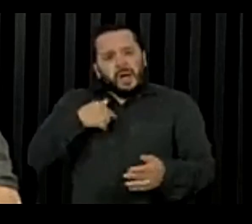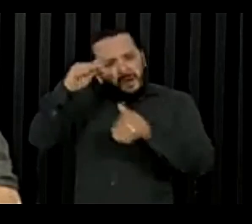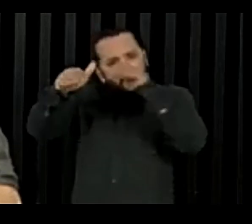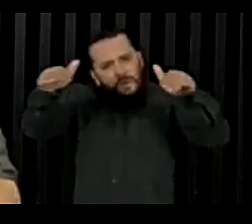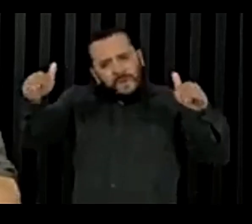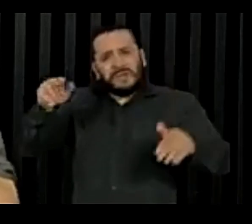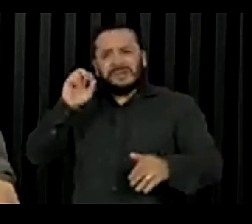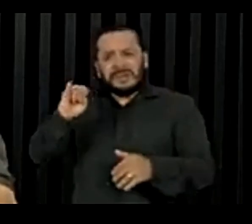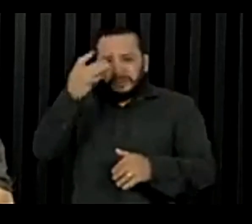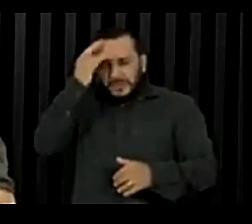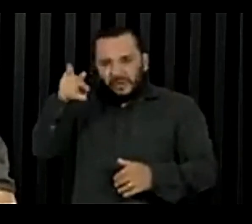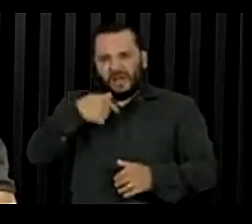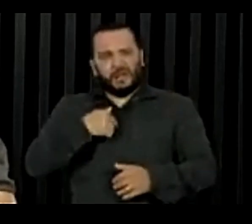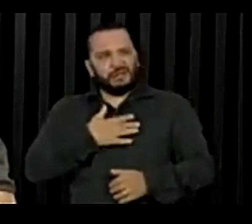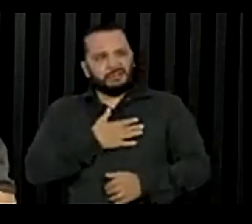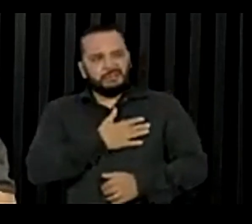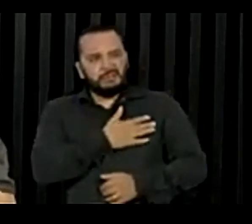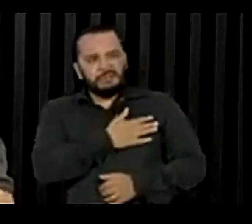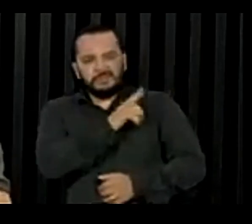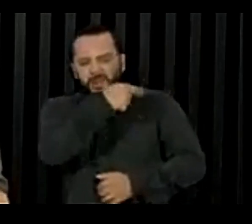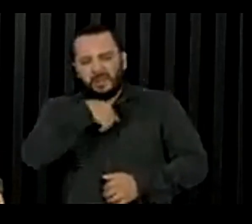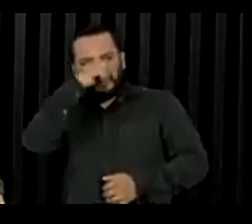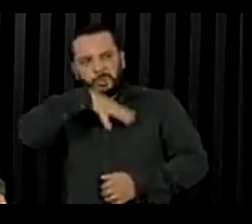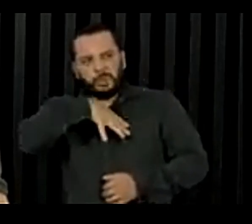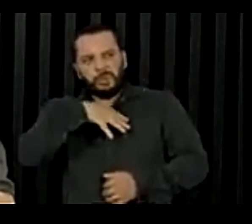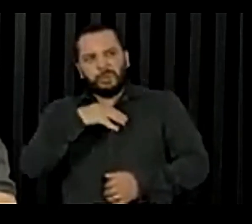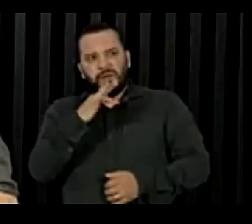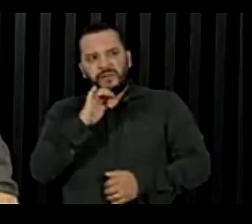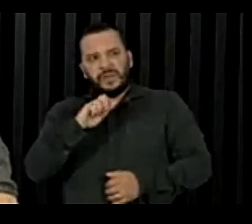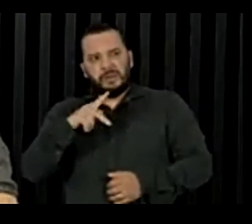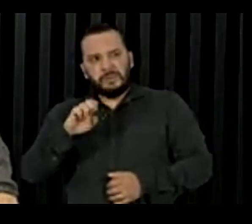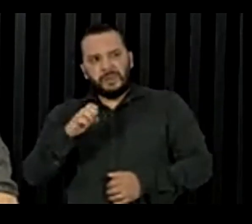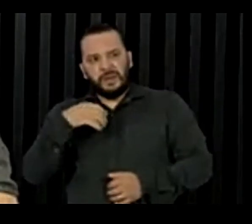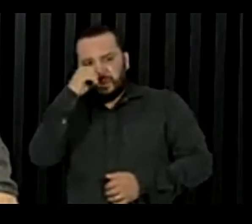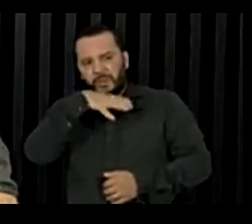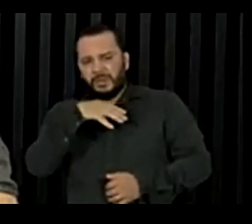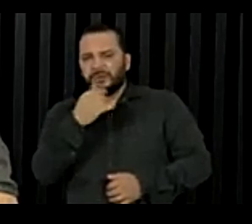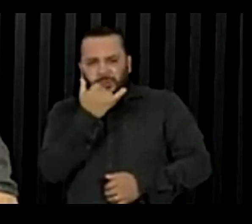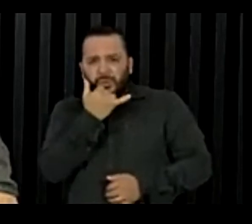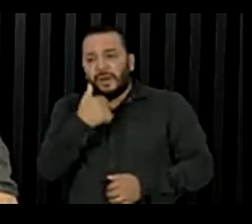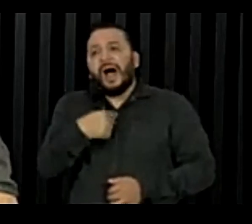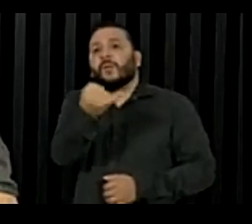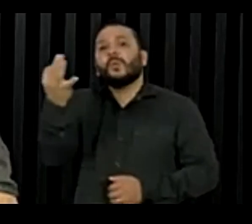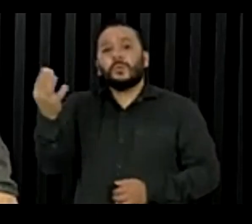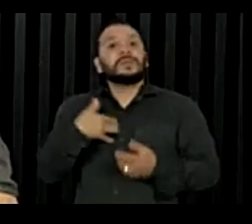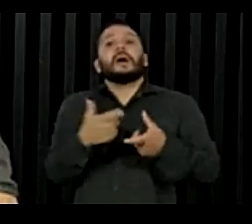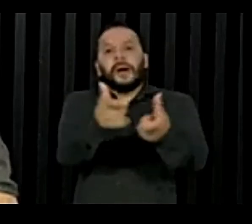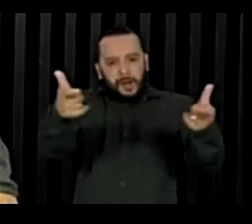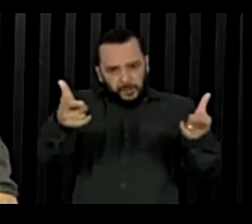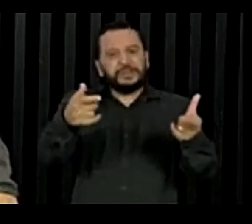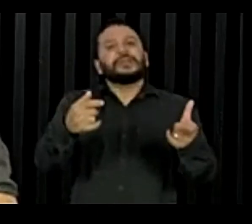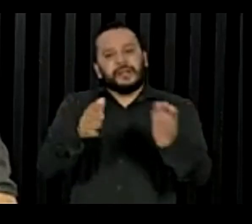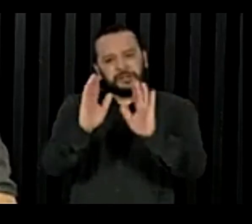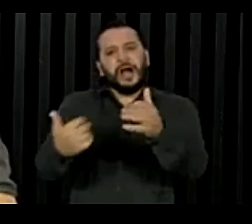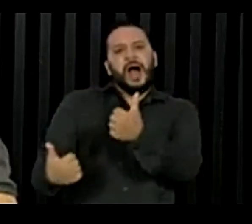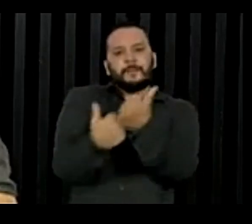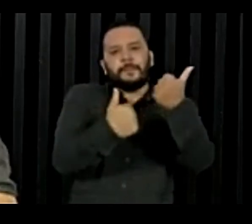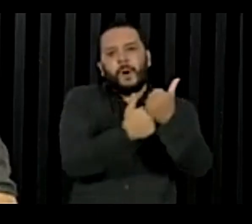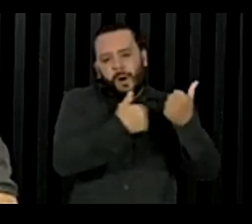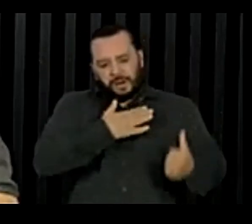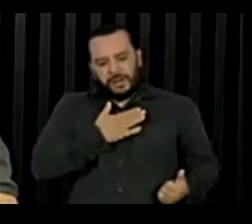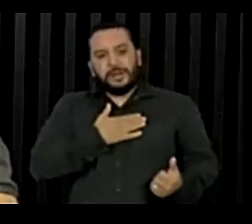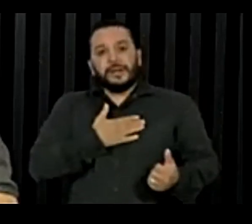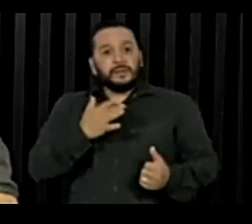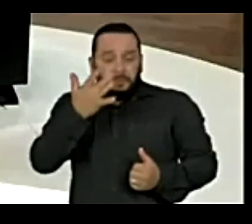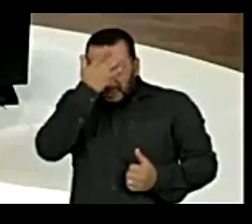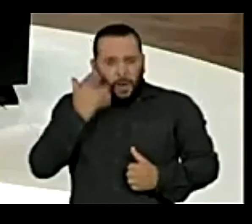meus pares, eu acredito que por alguns, aqueles que se calam. Pelos que não se calam, muito pelo contrário, eu recebi muito apoio. Na verdade, eu nunca recebi